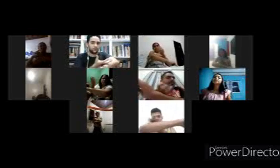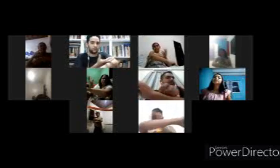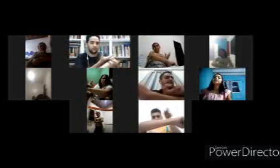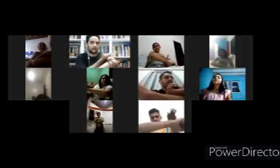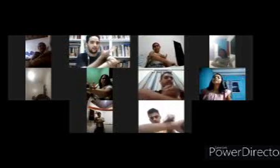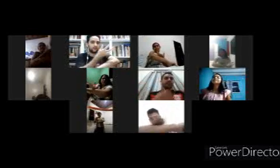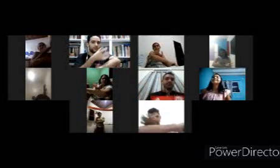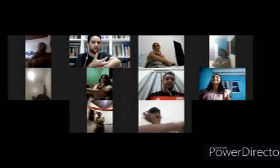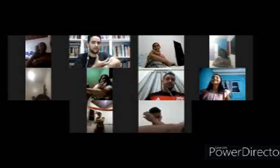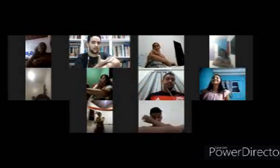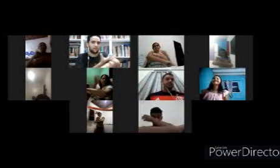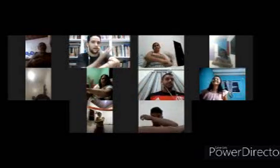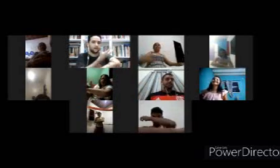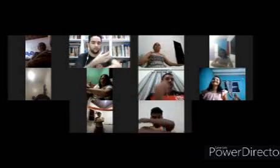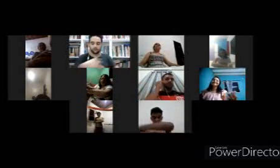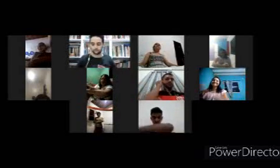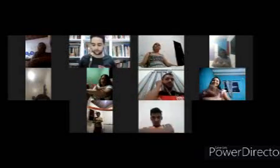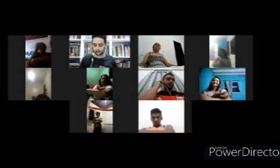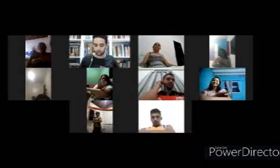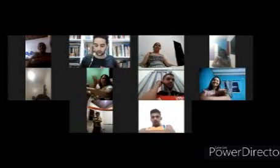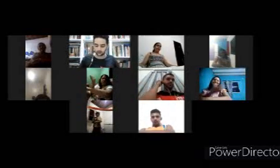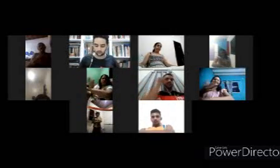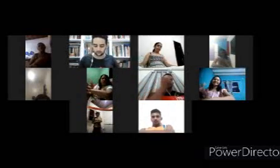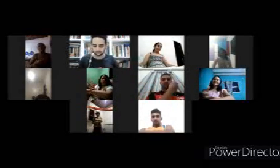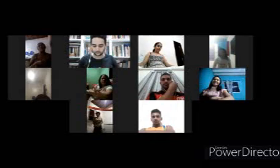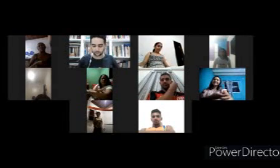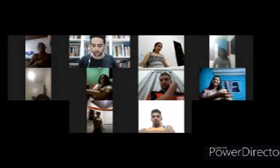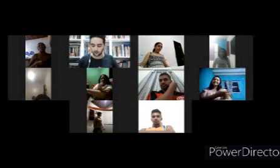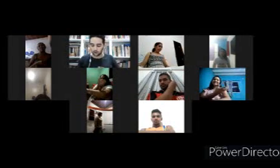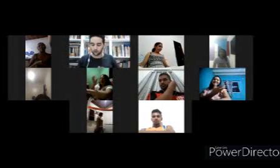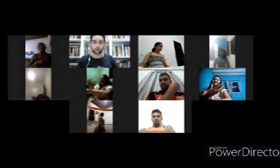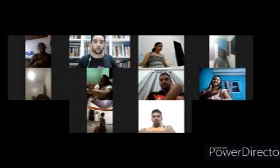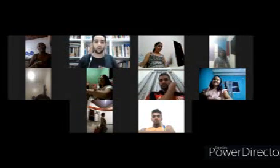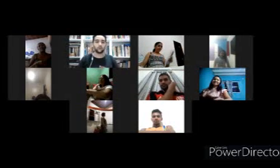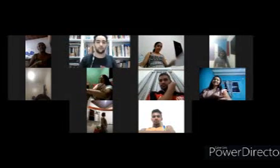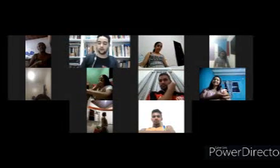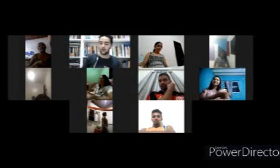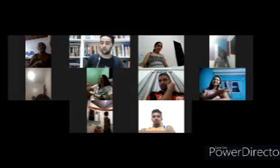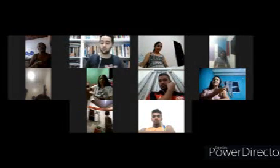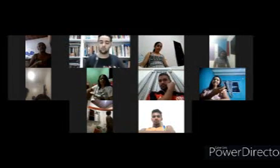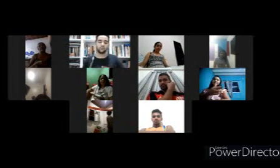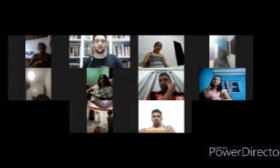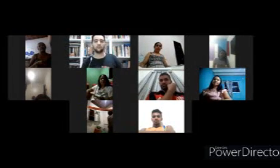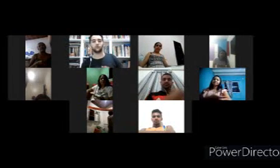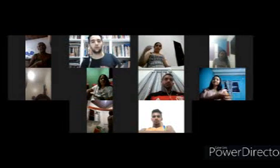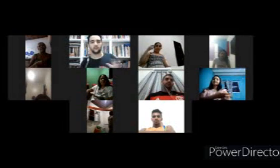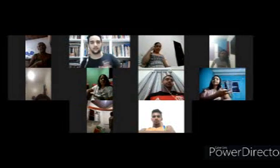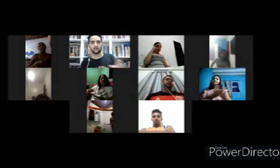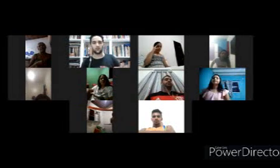meu braço. Arrepiado. Emoção. Sonho. O sinal de sonho existem dois,